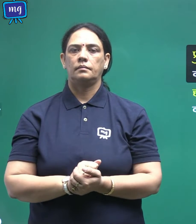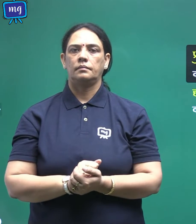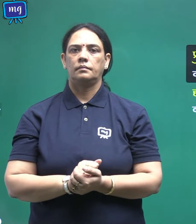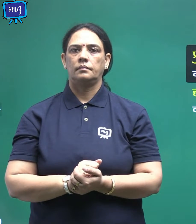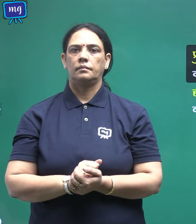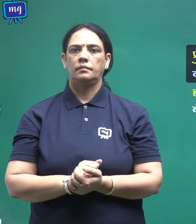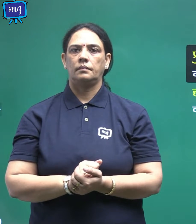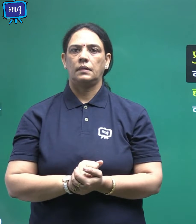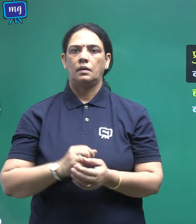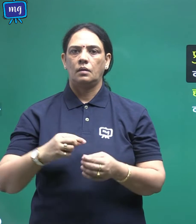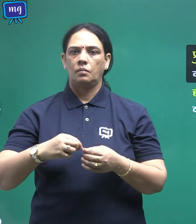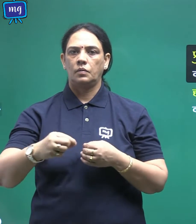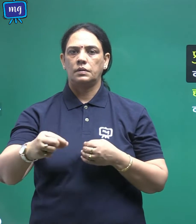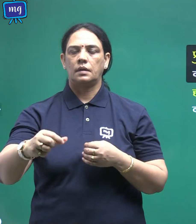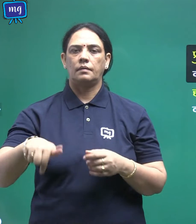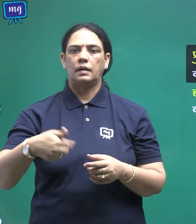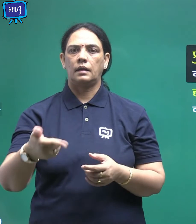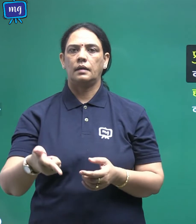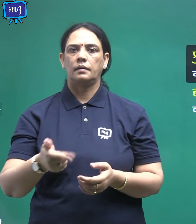भुजा वाले